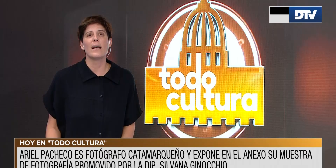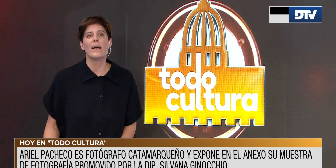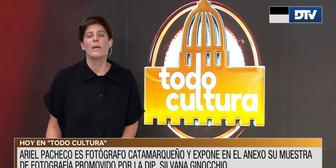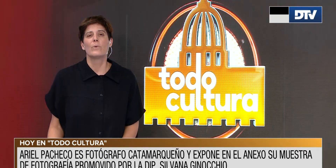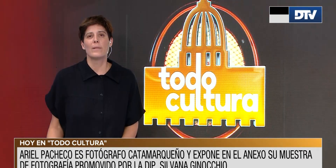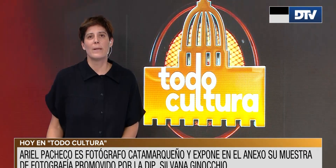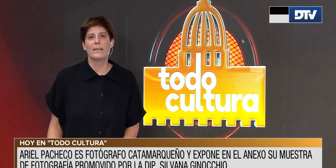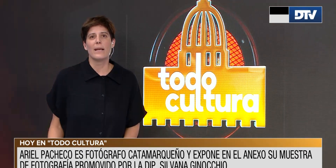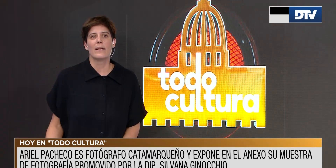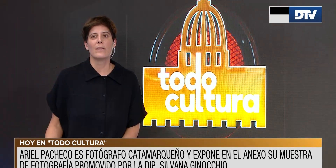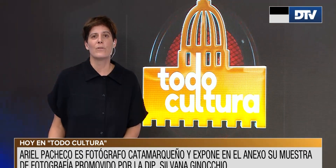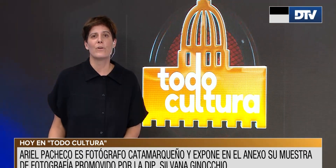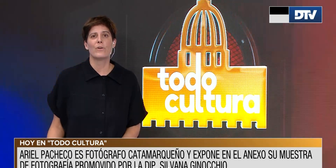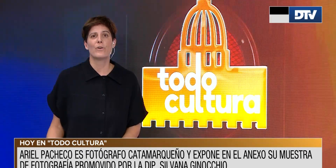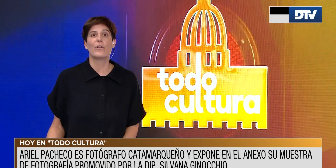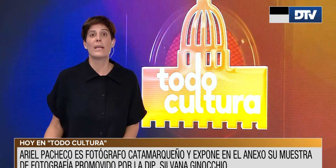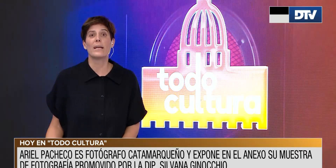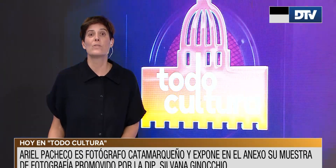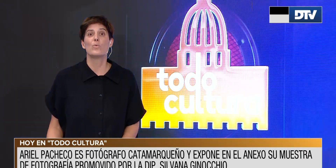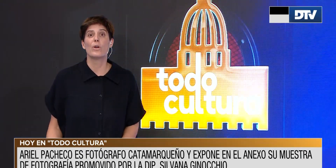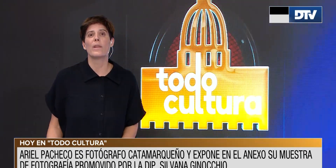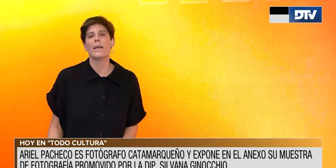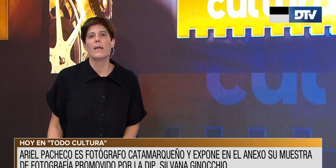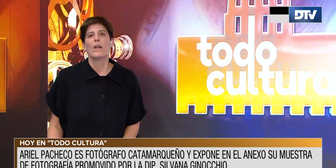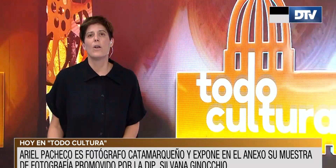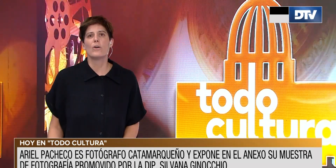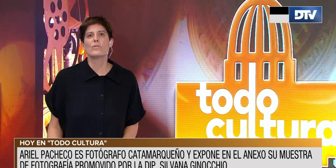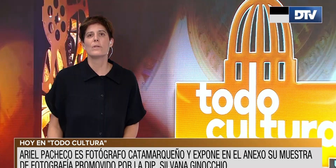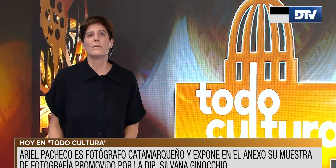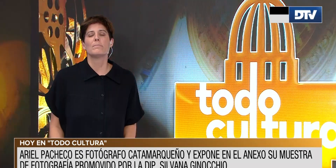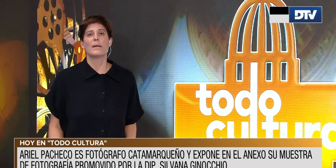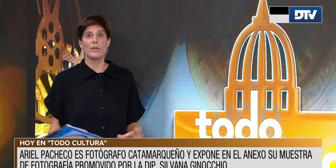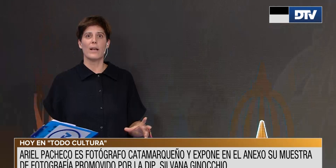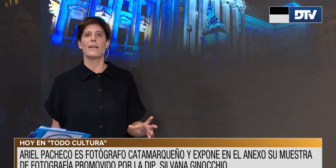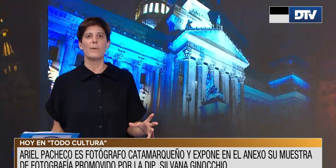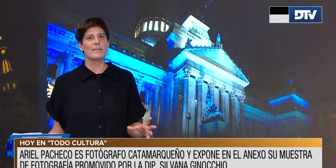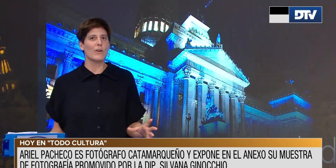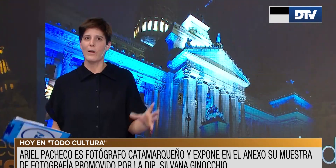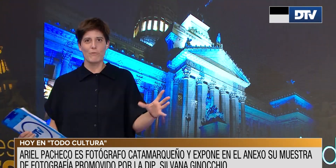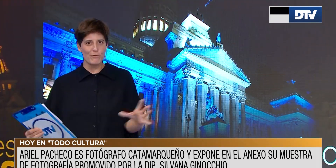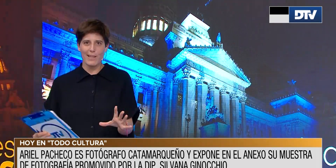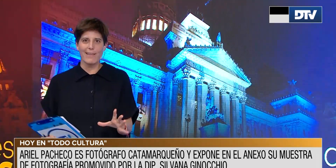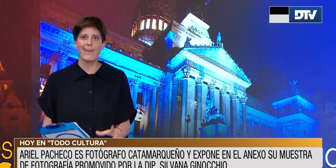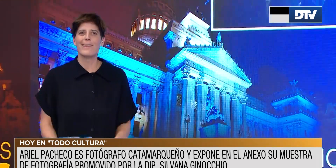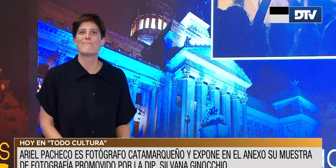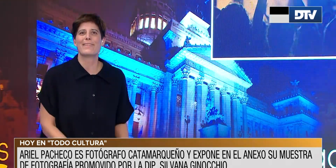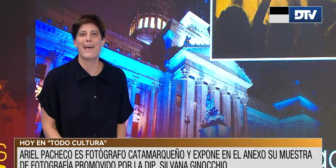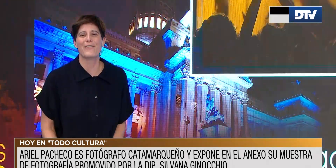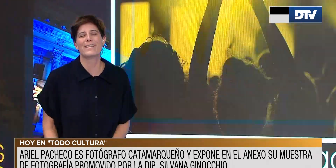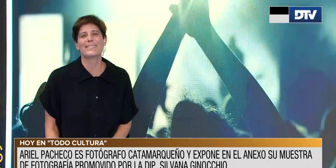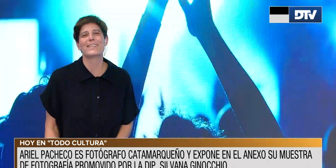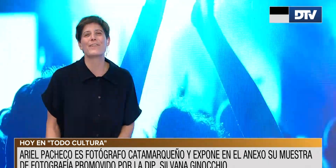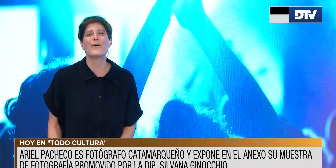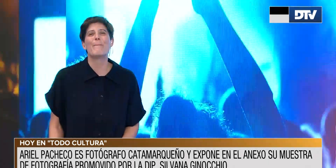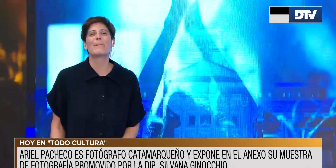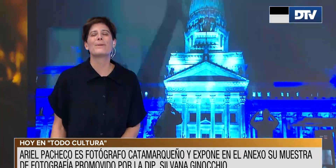ahí está justamente Alejandro Rodenas, que es uno de los... Perdón, Ariel Pacheco, me confundí de invitado